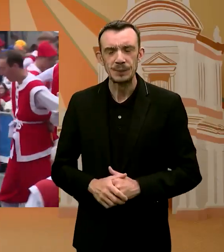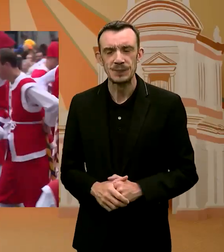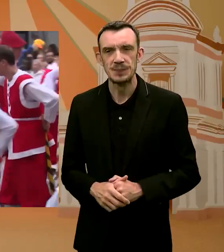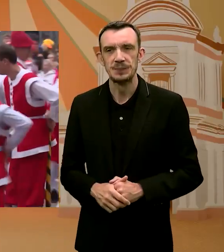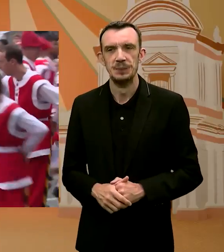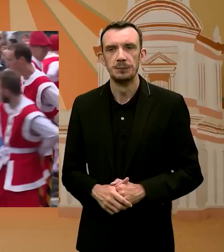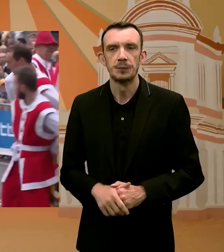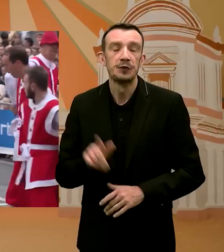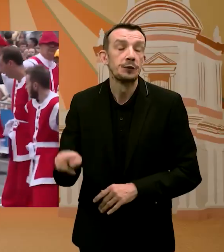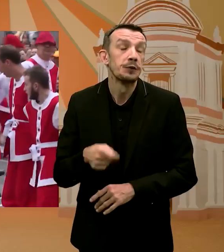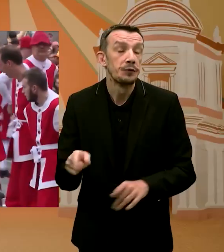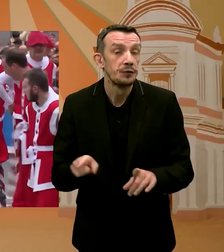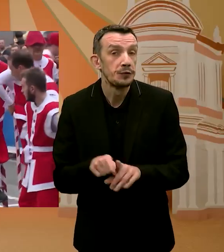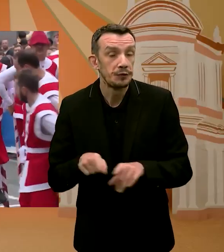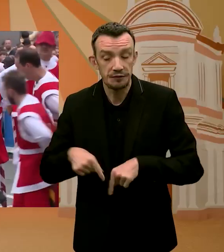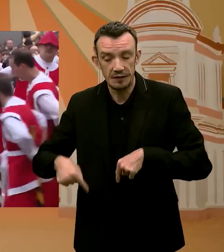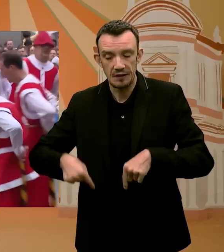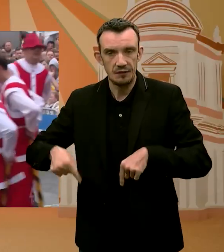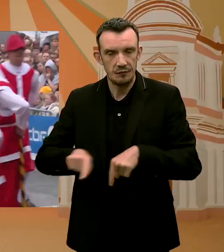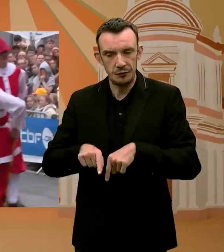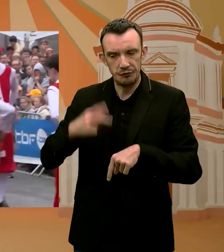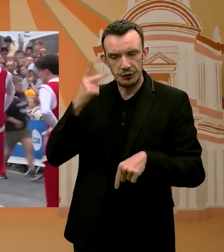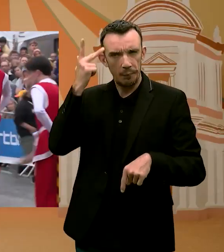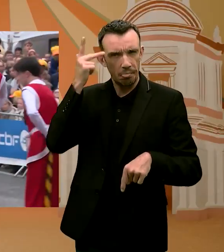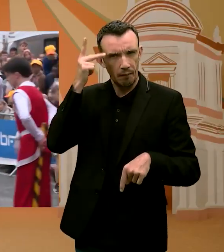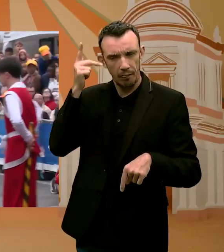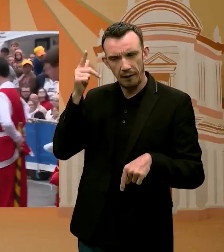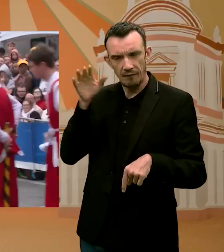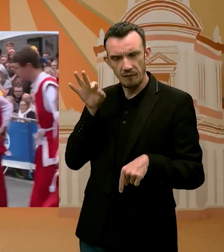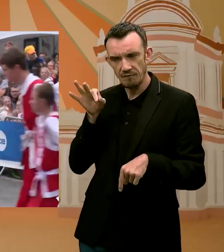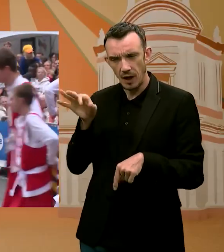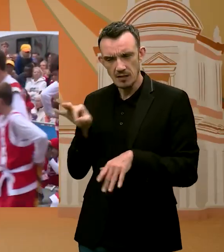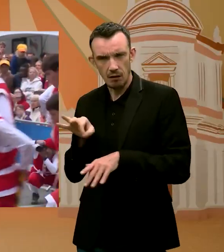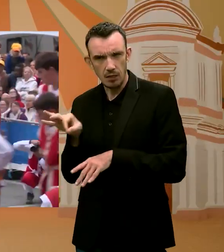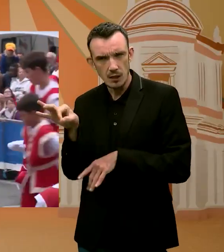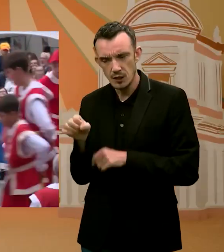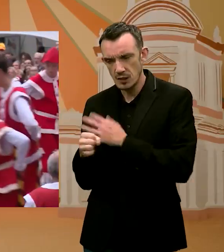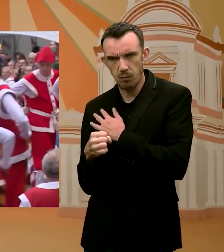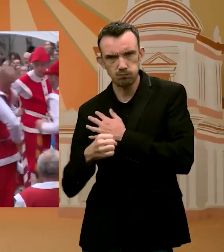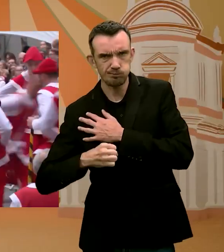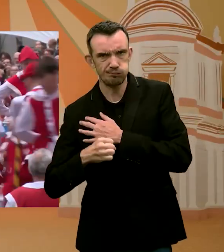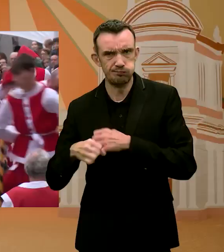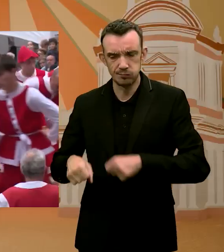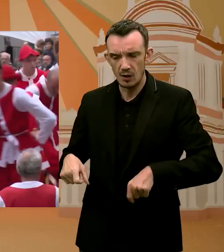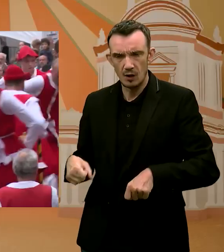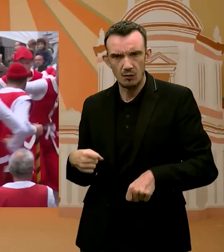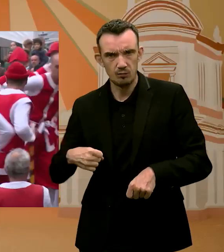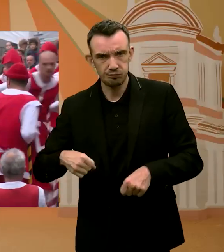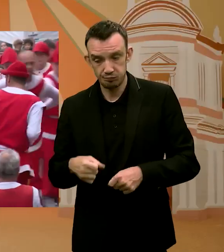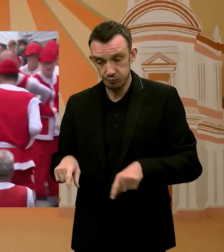faire tomber son adversaire. Il y a les coups d'épaule, il y a les coups d'échasse pour chasser les chasses